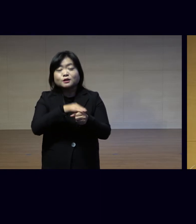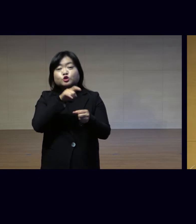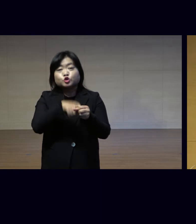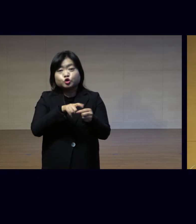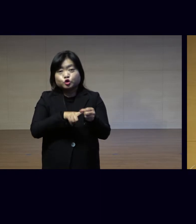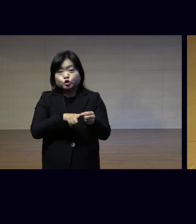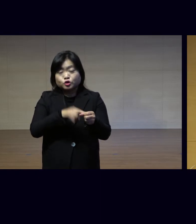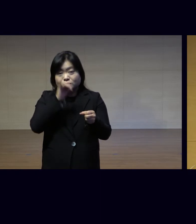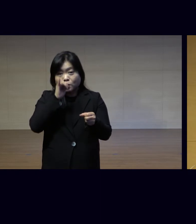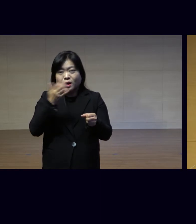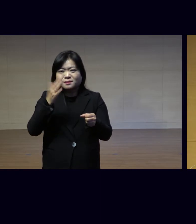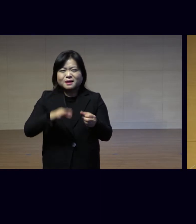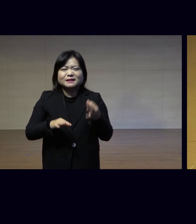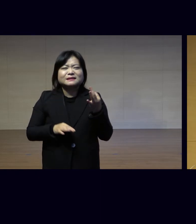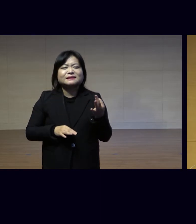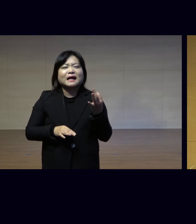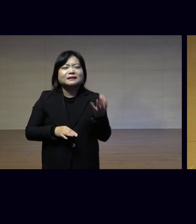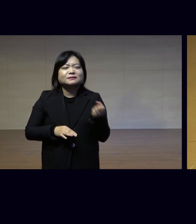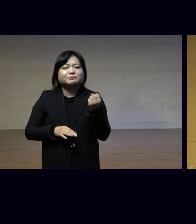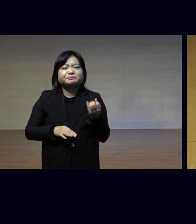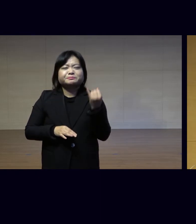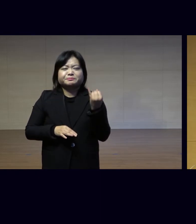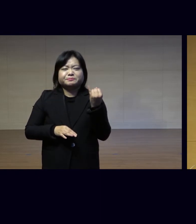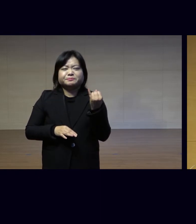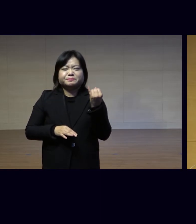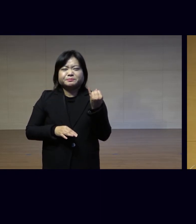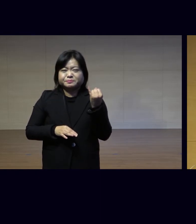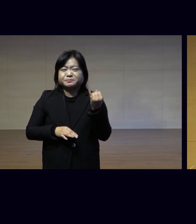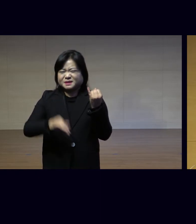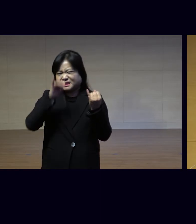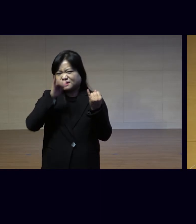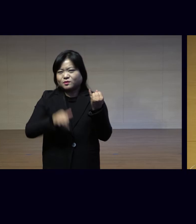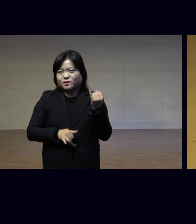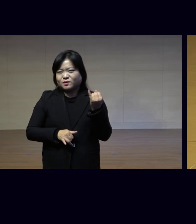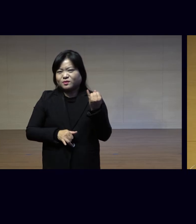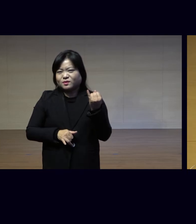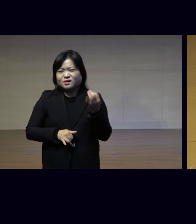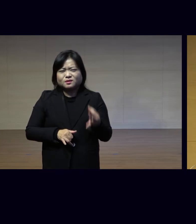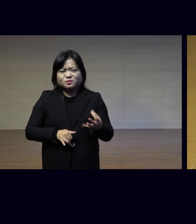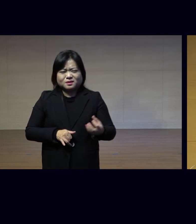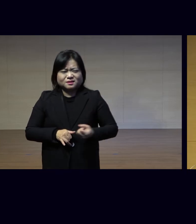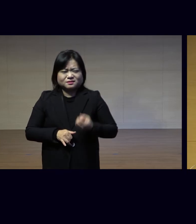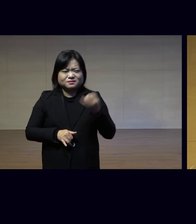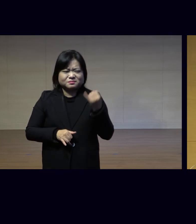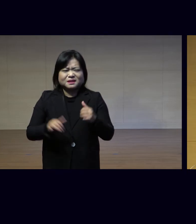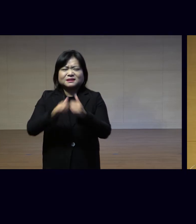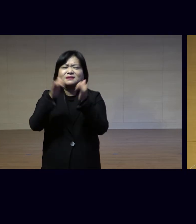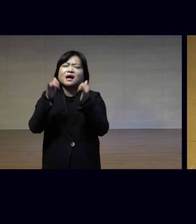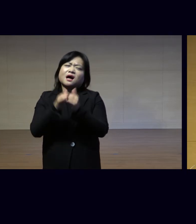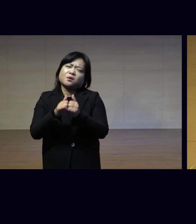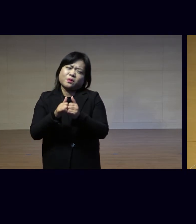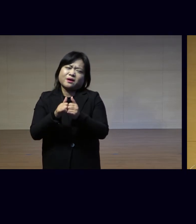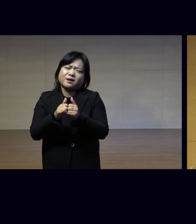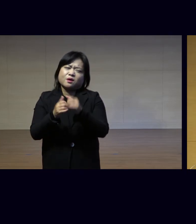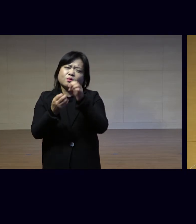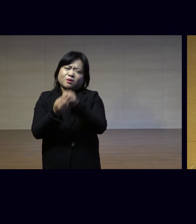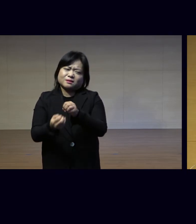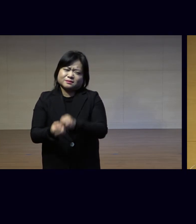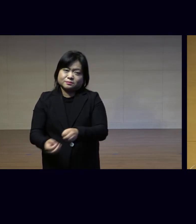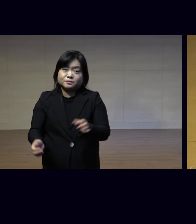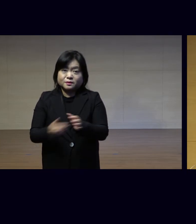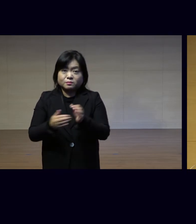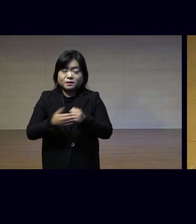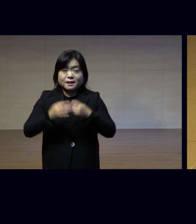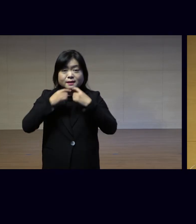그럼에도 불구하고 지창금이라는 정말 넘사벽이 있는 거죠. 그거는 그 사회의 풍습이기 때문에